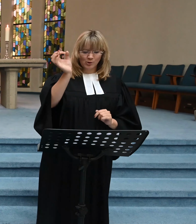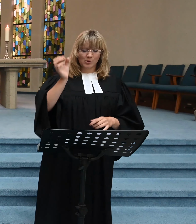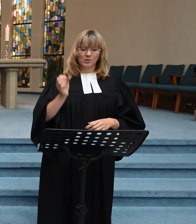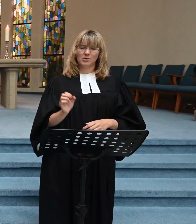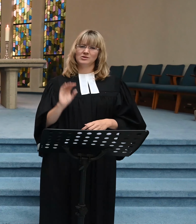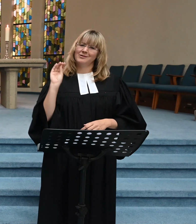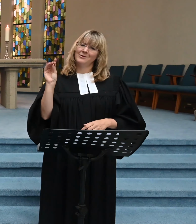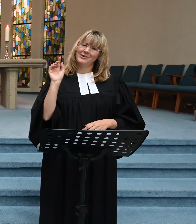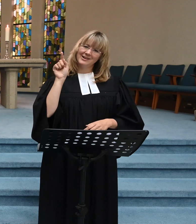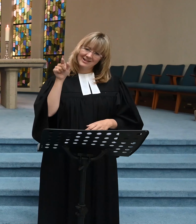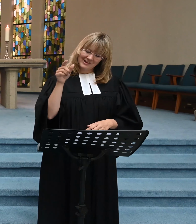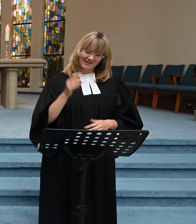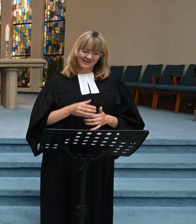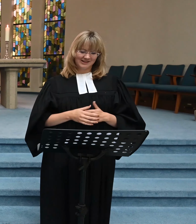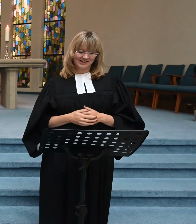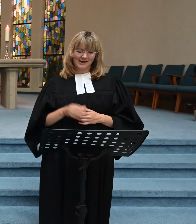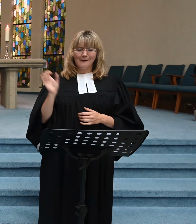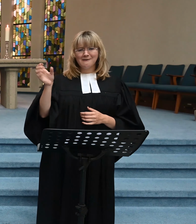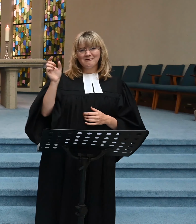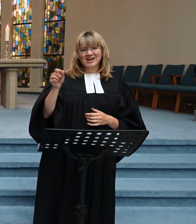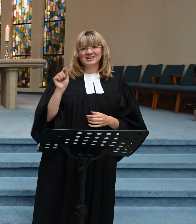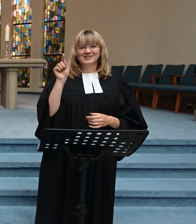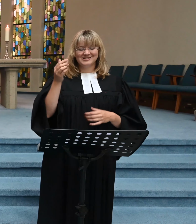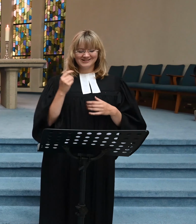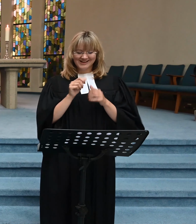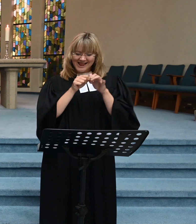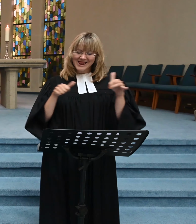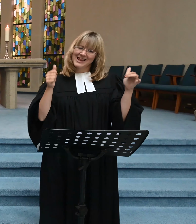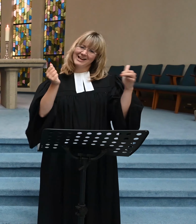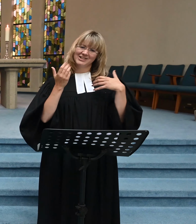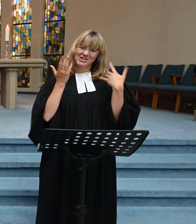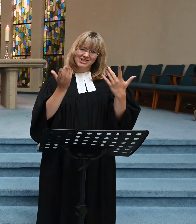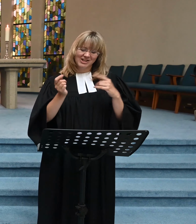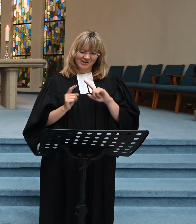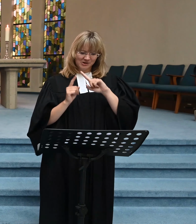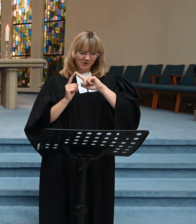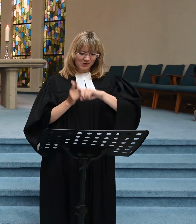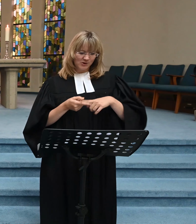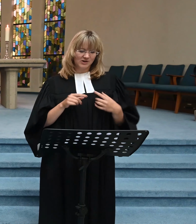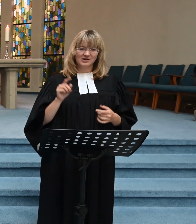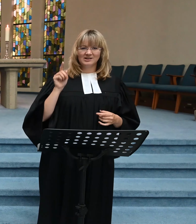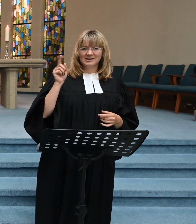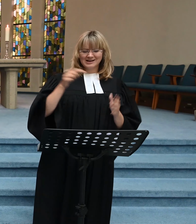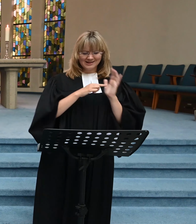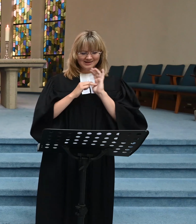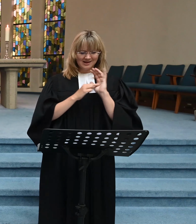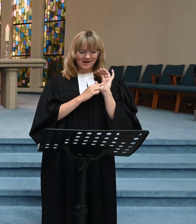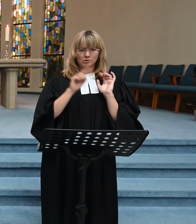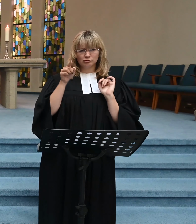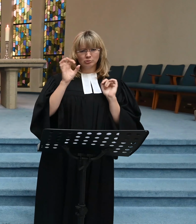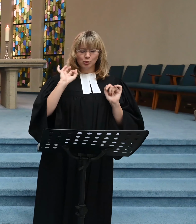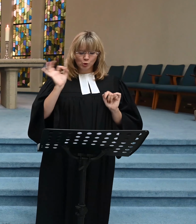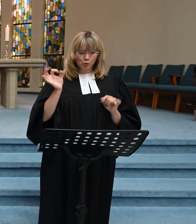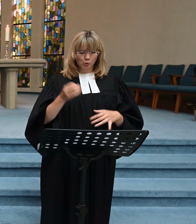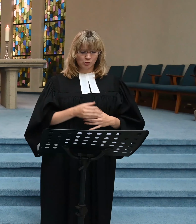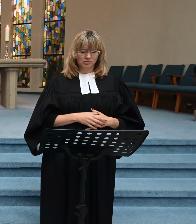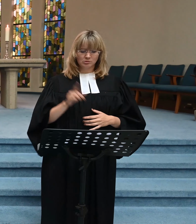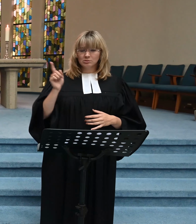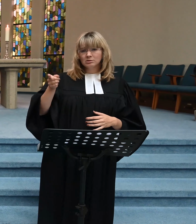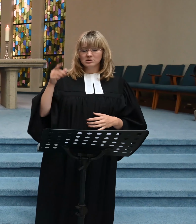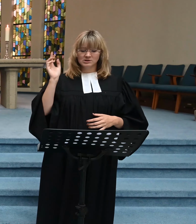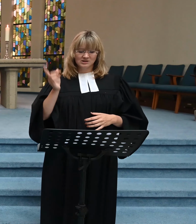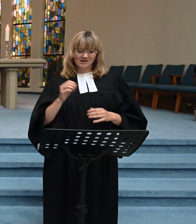wirst durch andere Menschen, die dir ein Lächeln schenken, die dir zeigen, wie kostbar und einmalig du